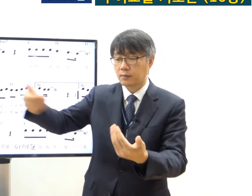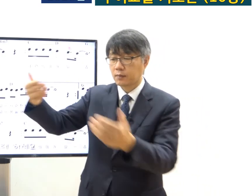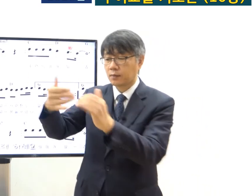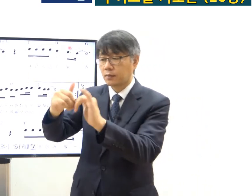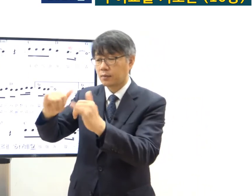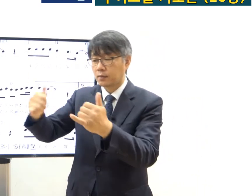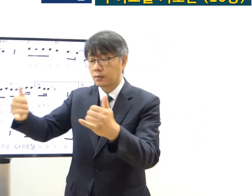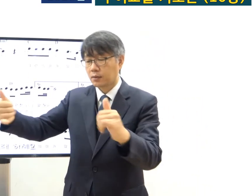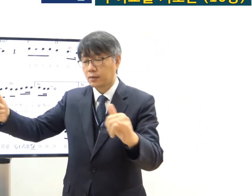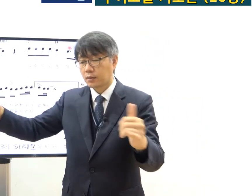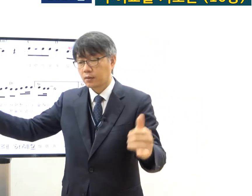떠난 이에게